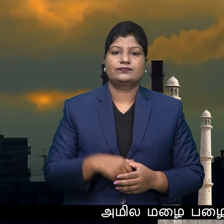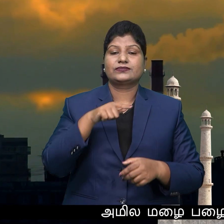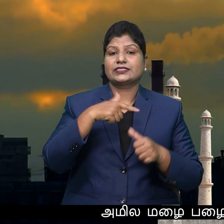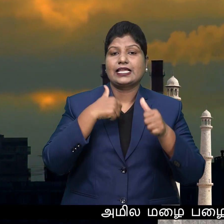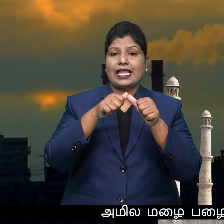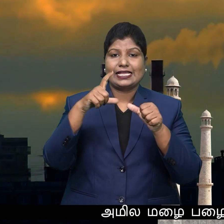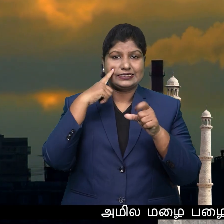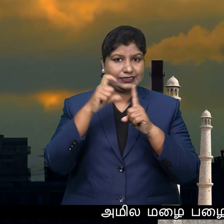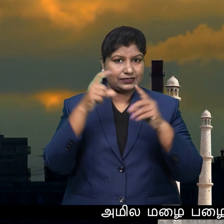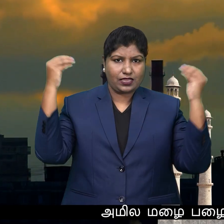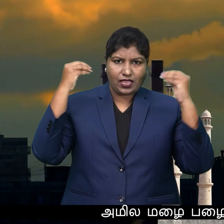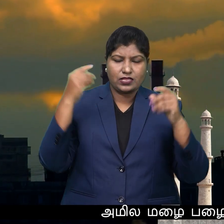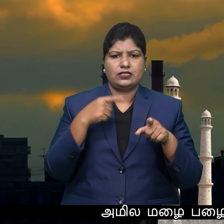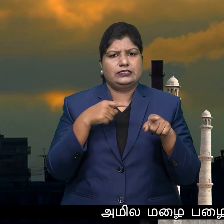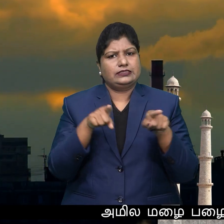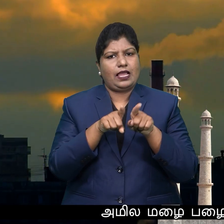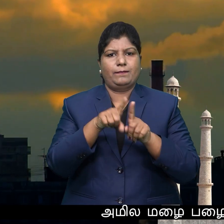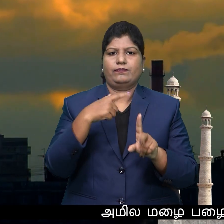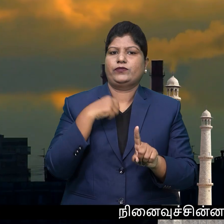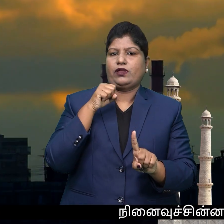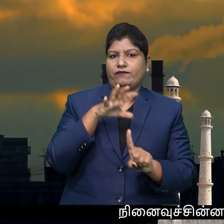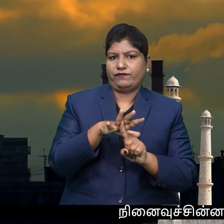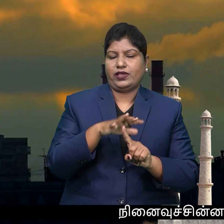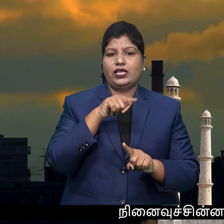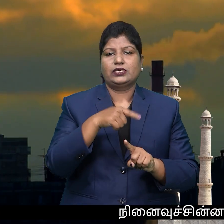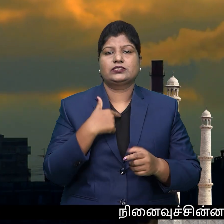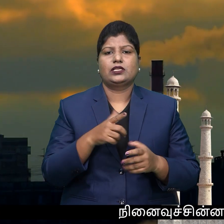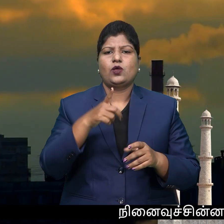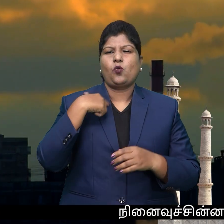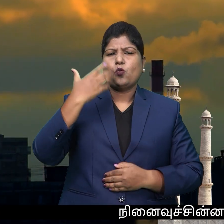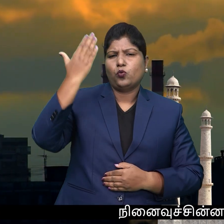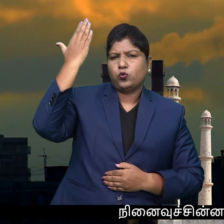அமிலமழை பழைய கட்டிடங்கள் மற்றும் நினைவு சின்னங்களை பாதிக்கிறது